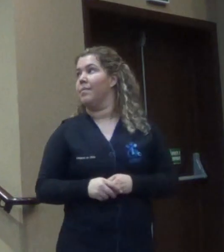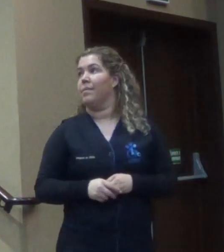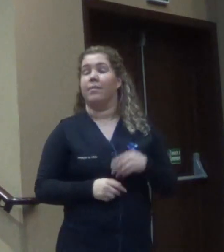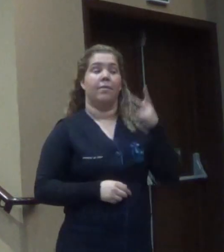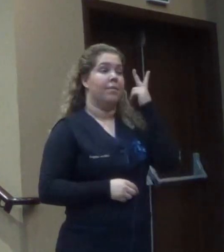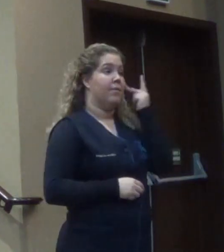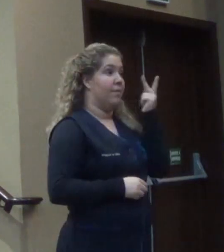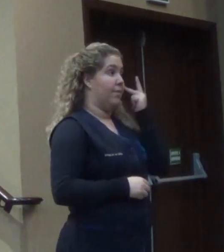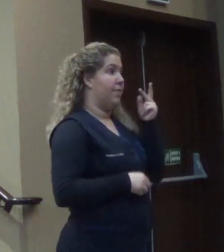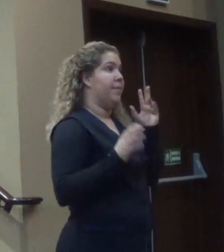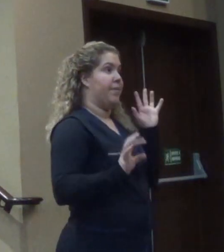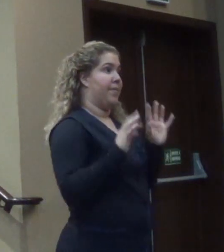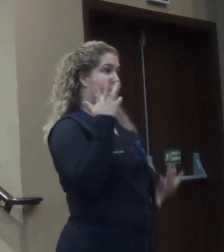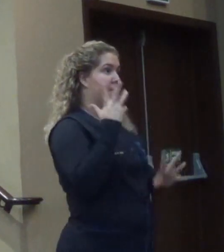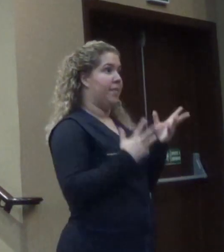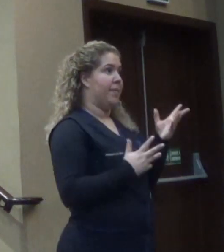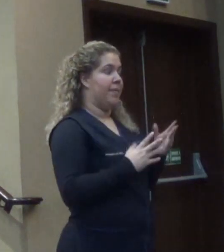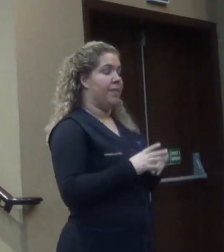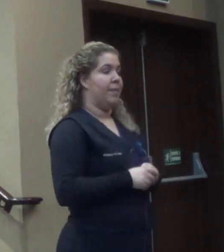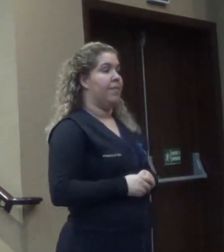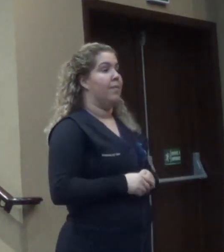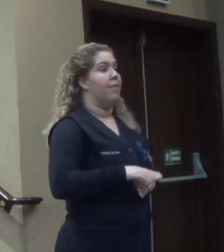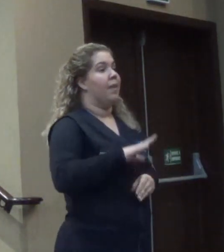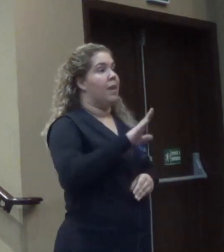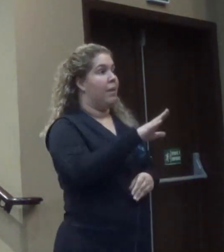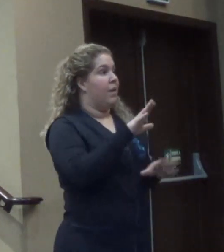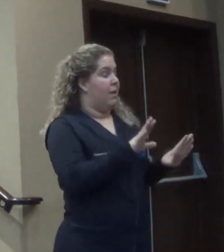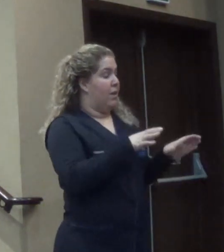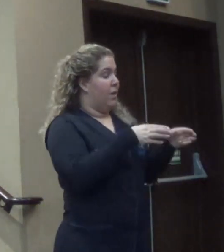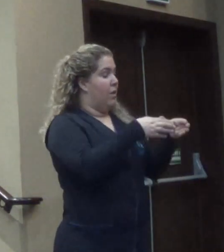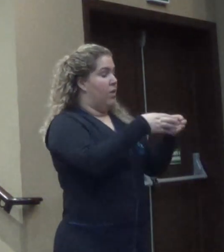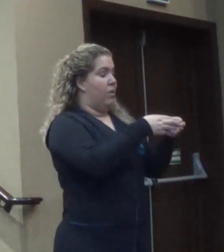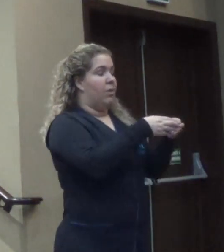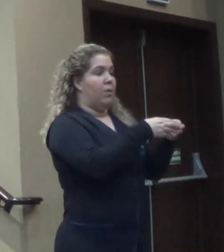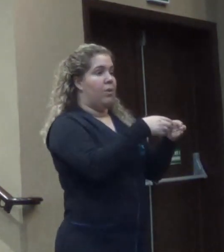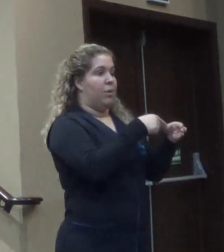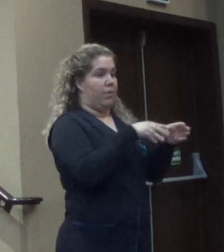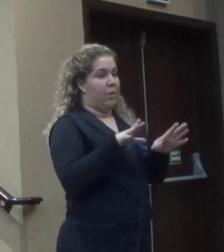Natural, isso é o que a gente espera. O grupo que tinha